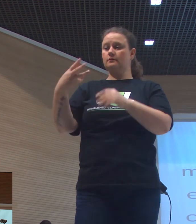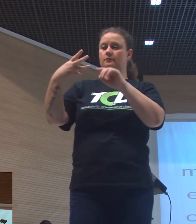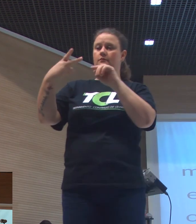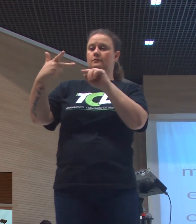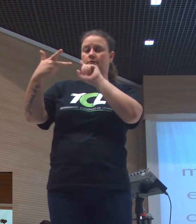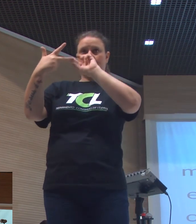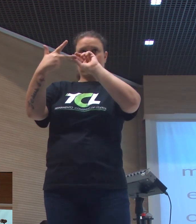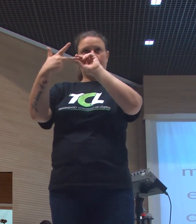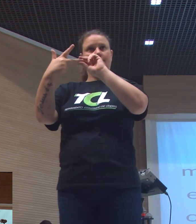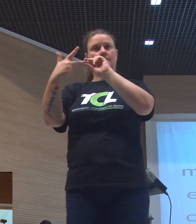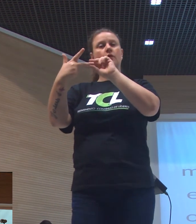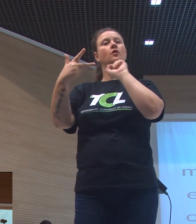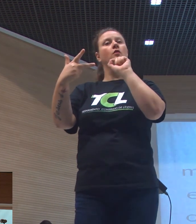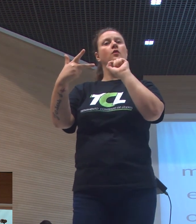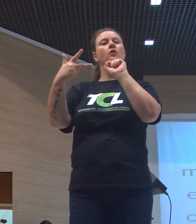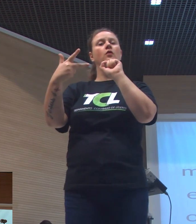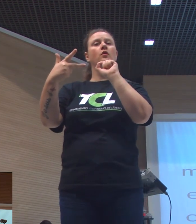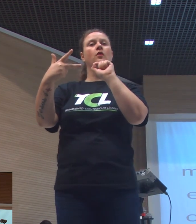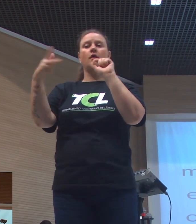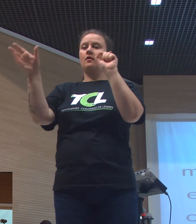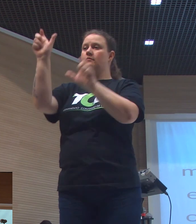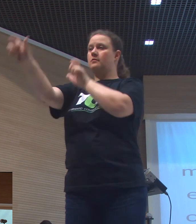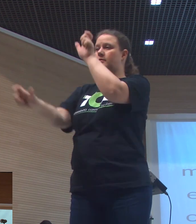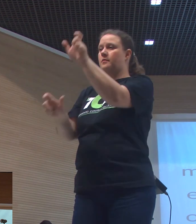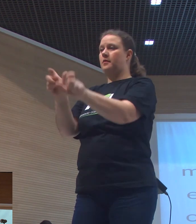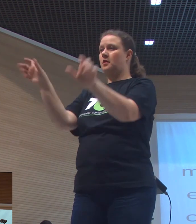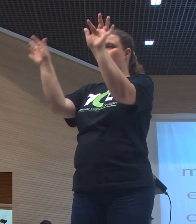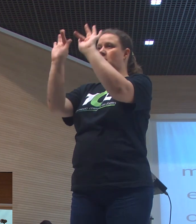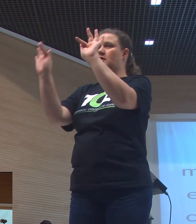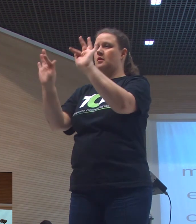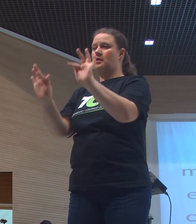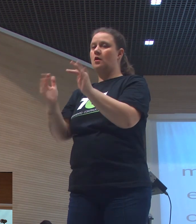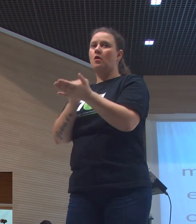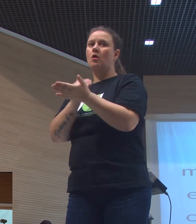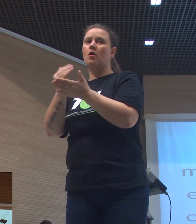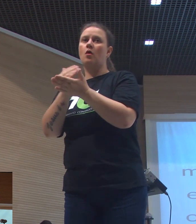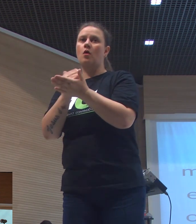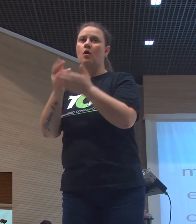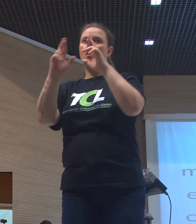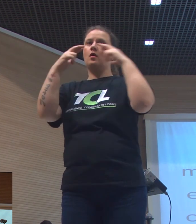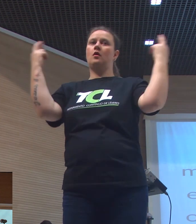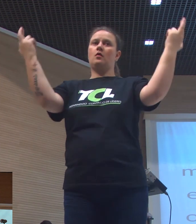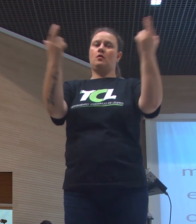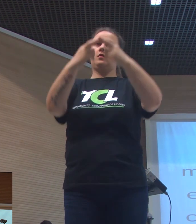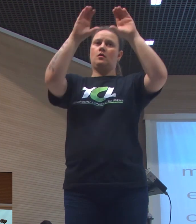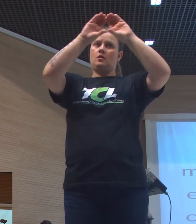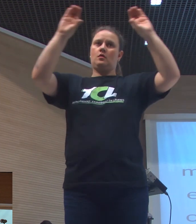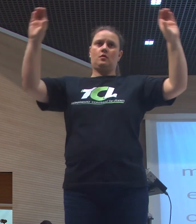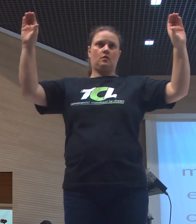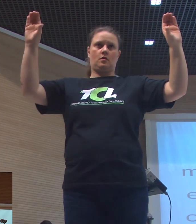vem com a mesma promessa. As bem-aventuranças começam mostrando o reino do céu, a última bem-aventurança, a